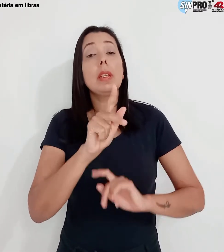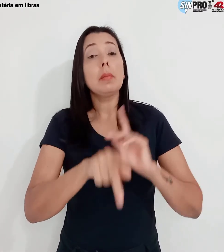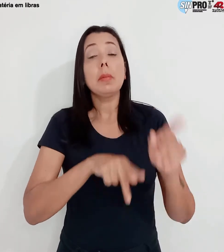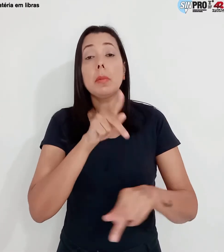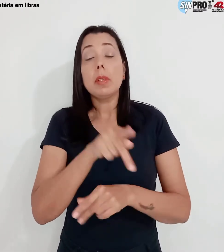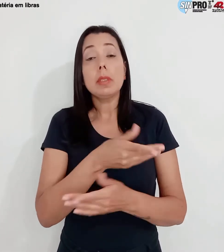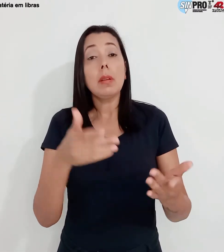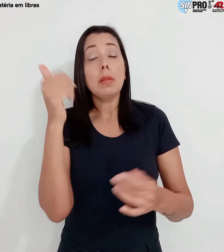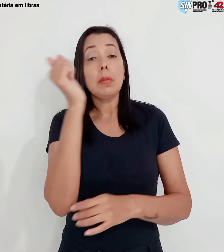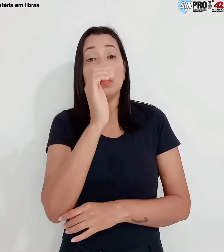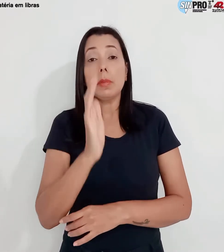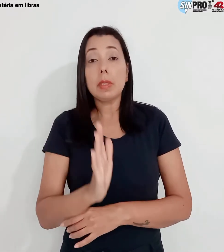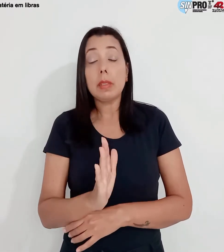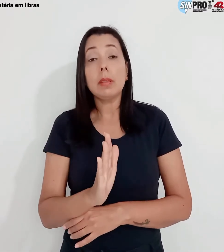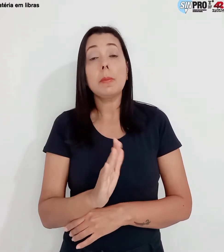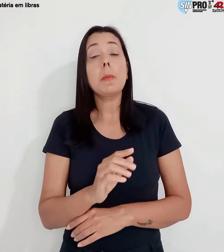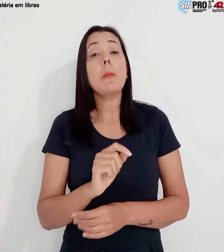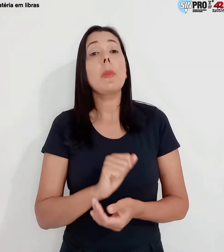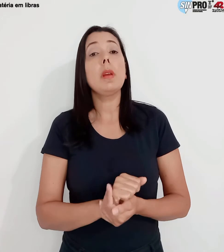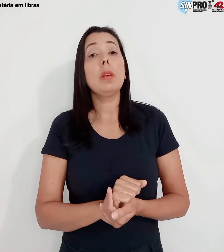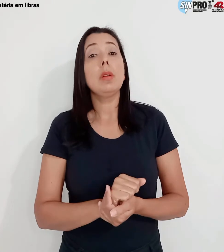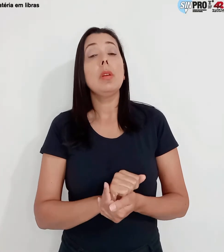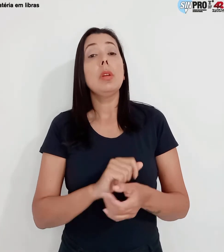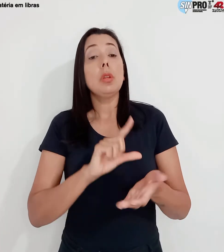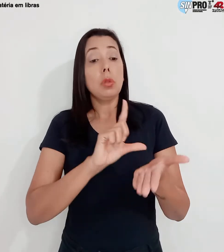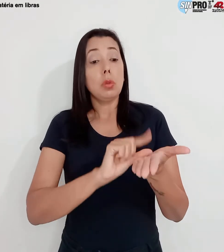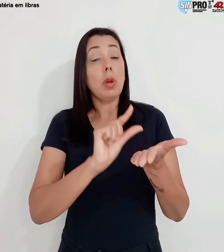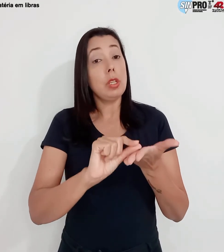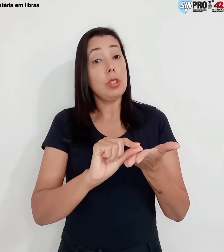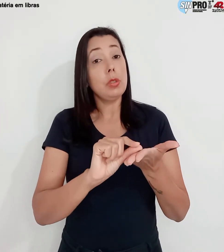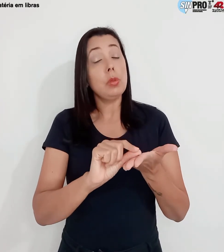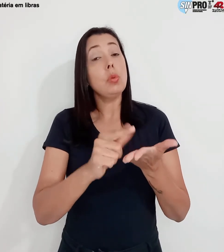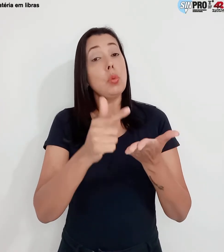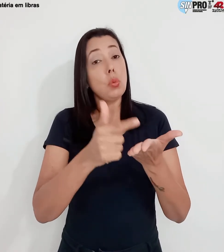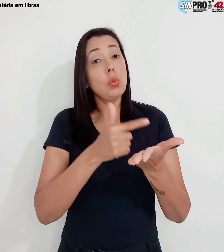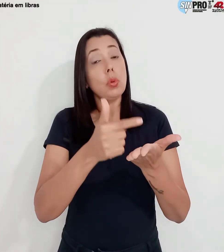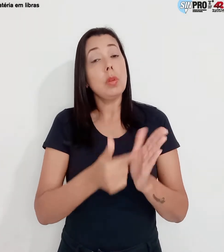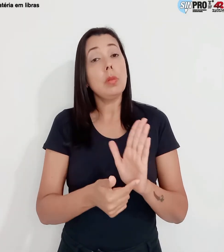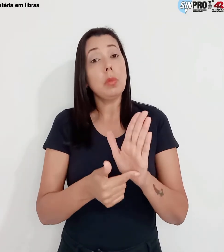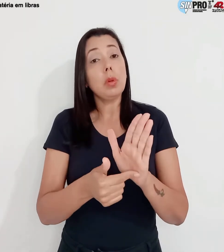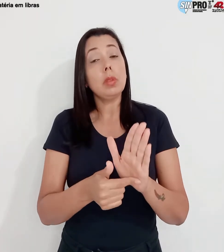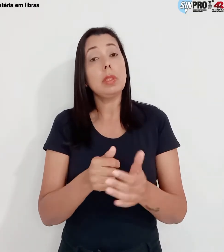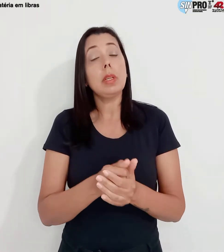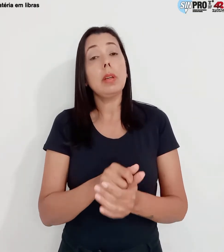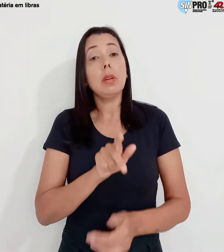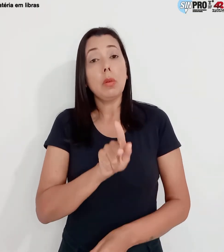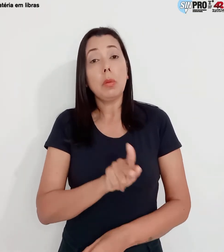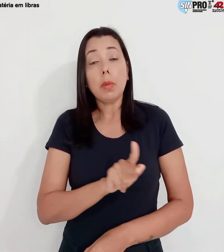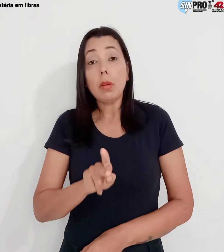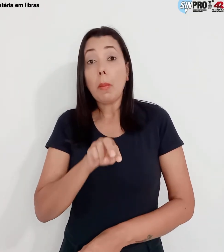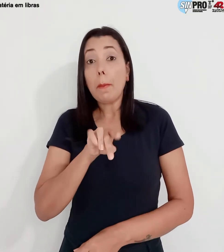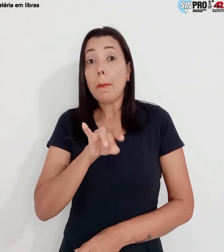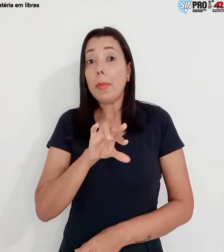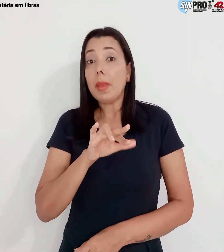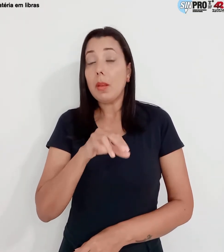nação. No artigo, o jornal apontava o pastor Milton Ribeiro,